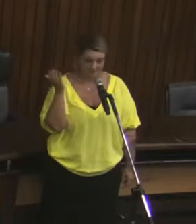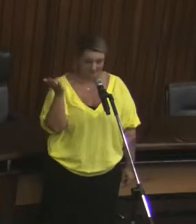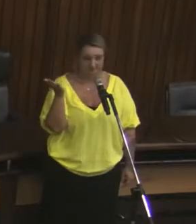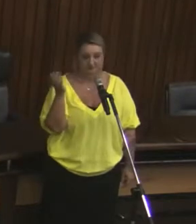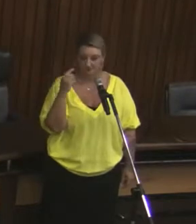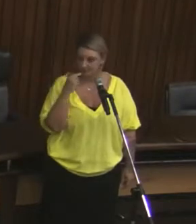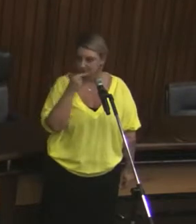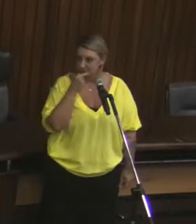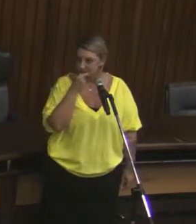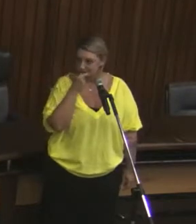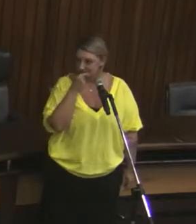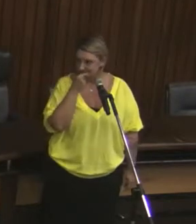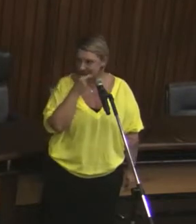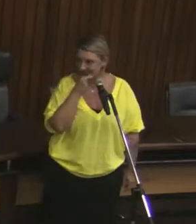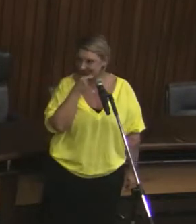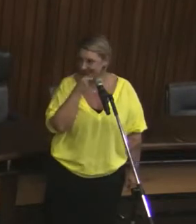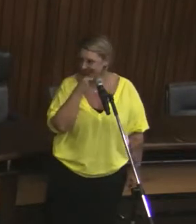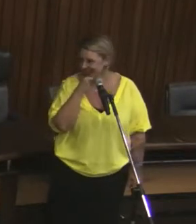quanto paga e uma quantidade, a gente